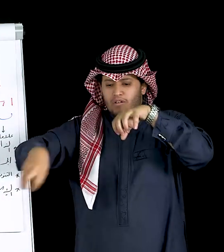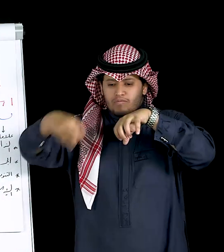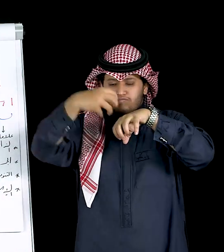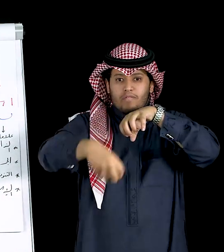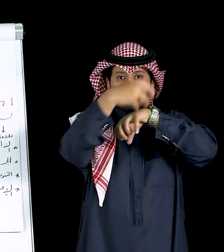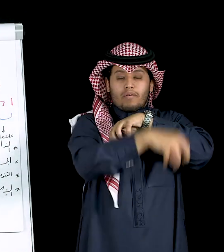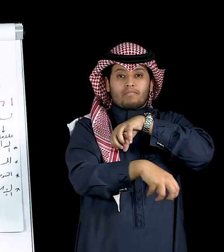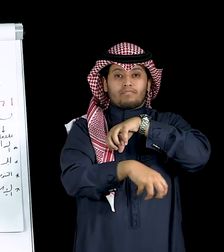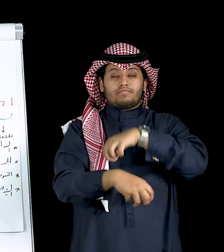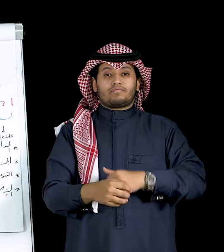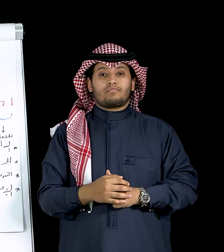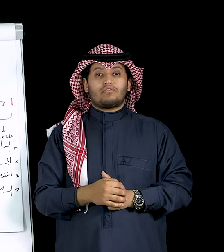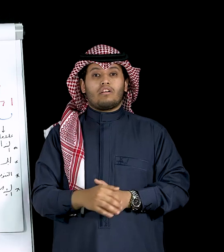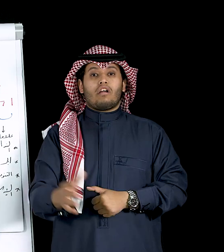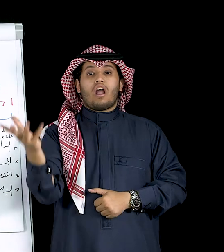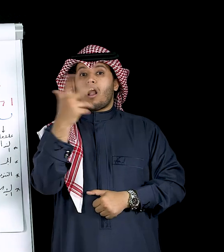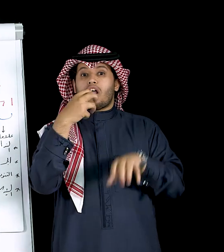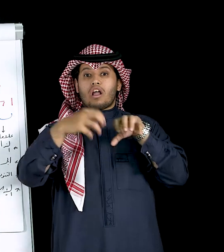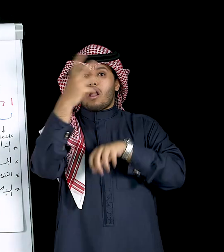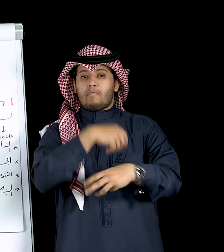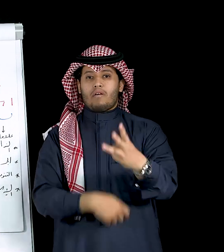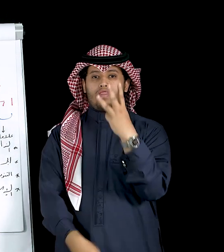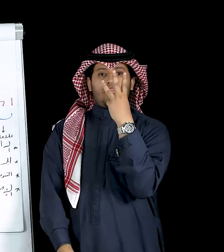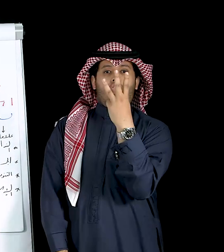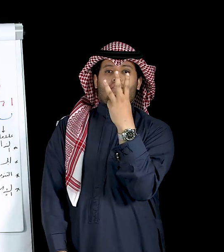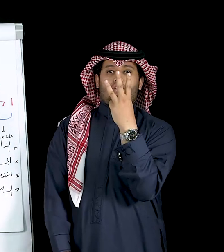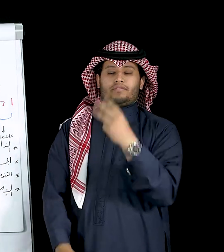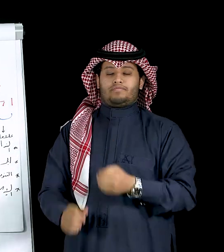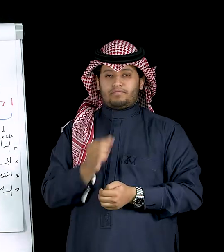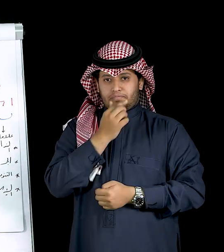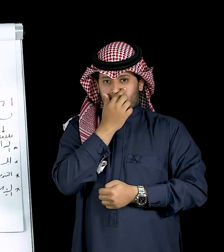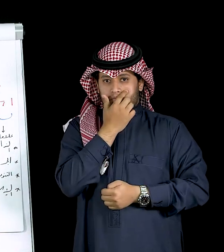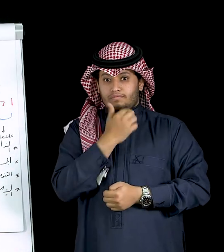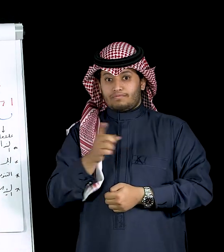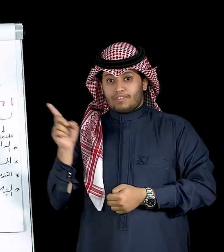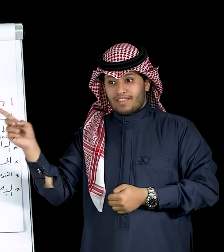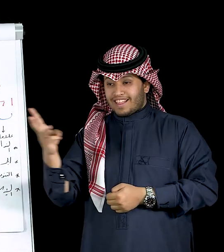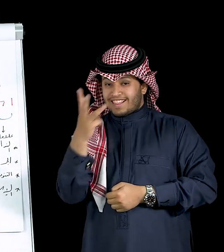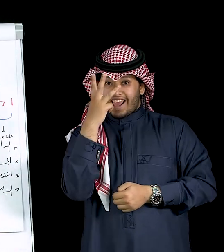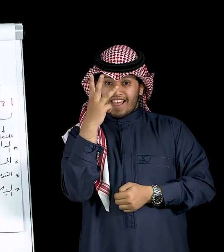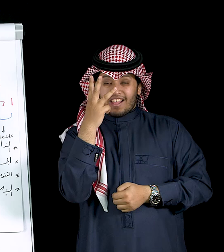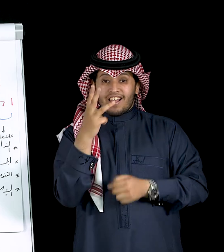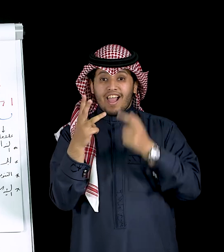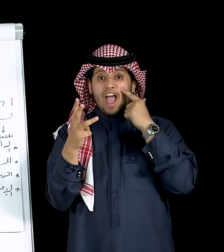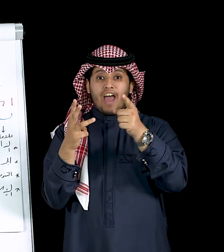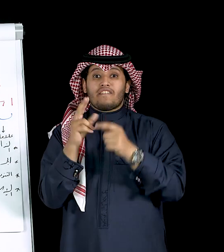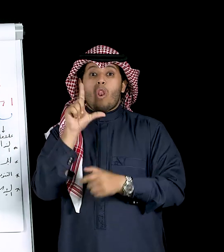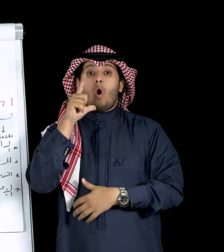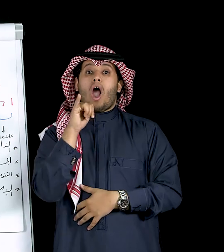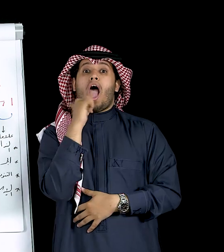حيث ذكر لها ثلاثة أقسام. ولا تخرج الكلمة في